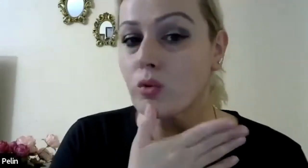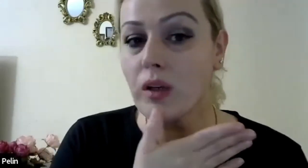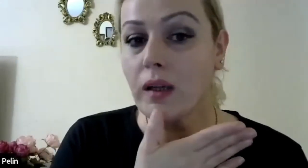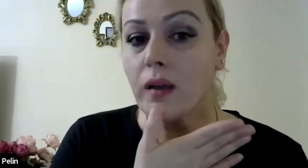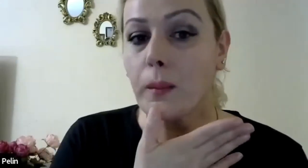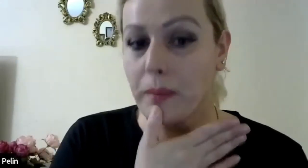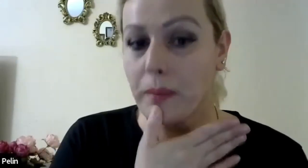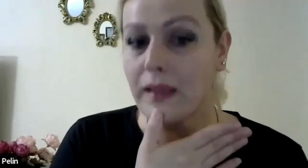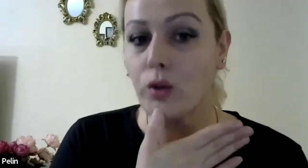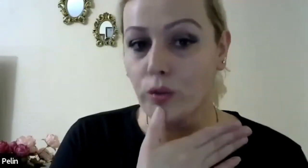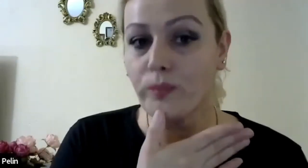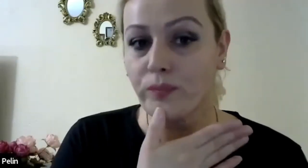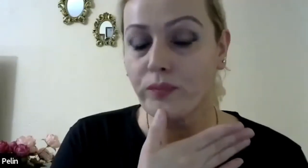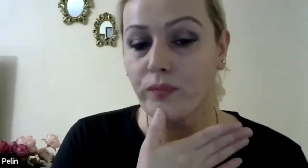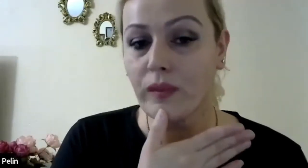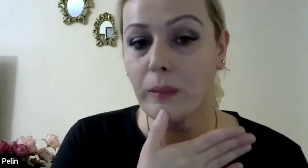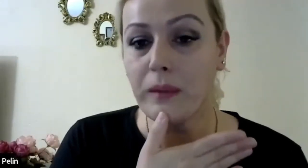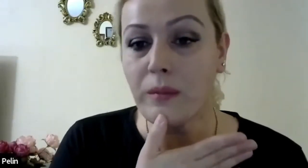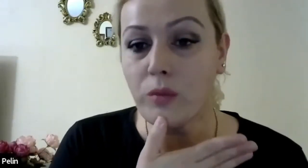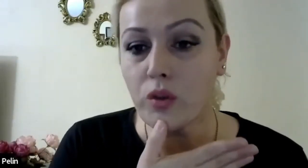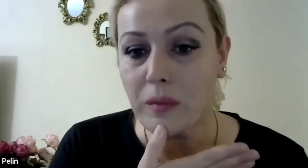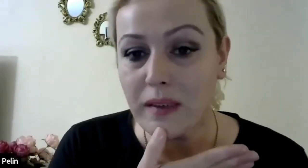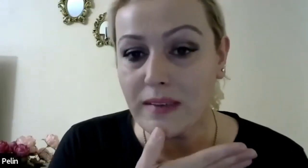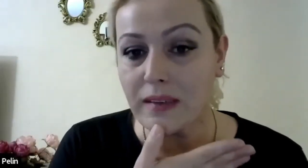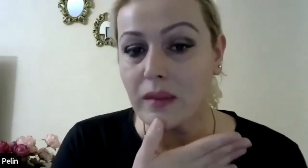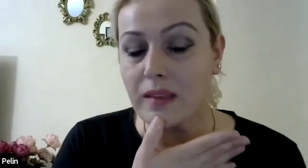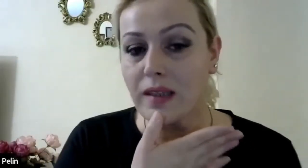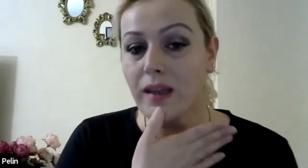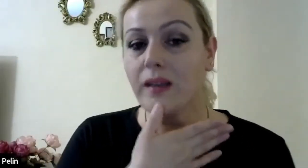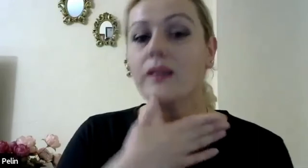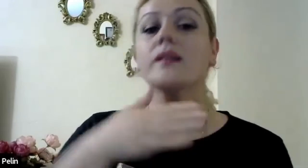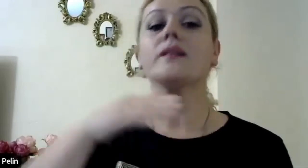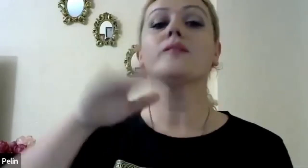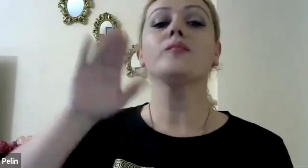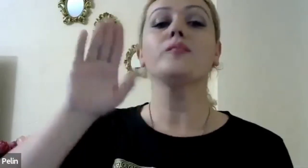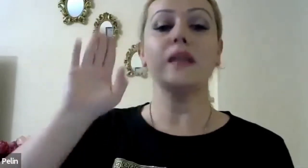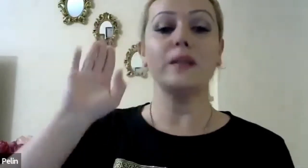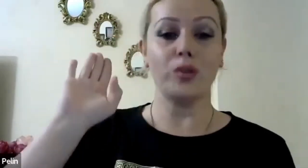olacak. Biliyorum. Bilmiyorum demek istediğimde ise bilmiyorum.